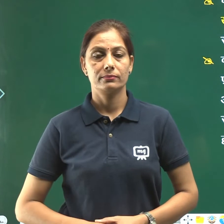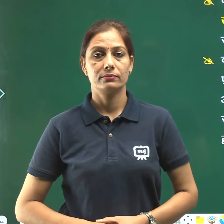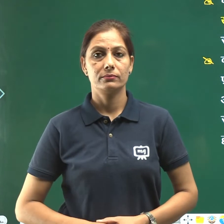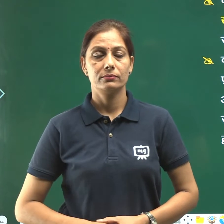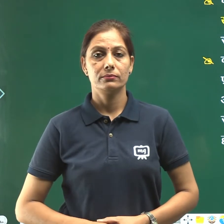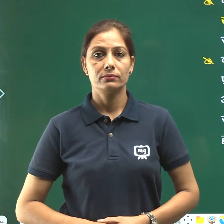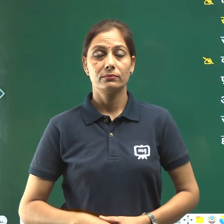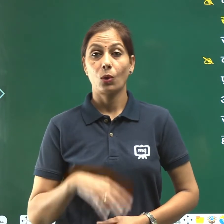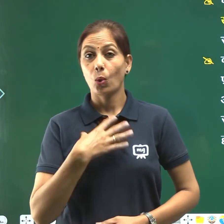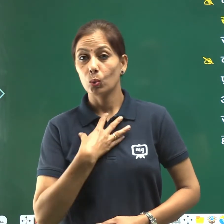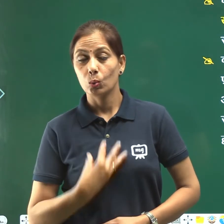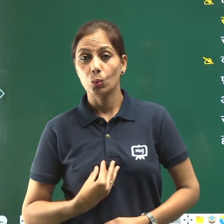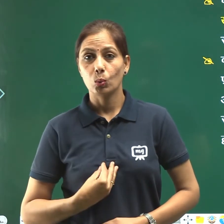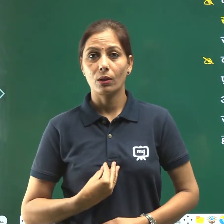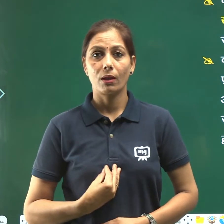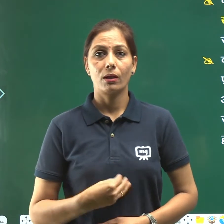दुखों का खंडहर